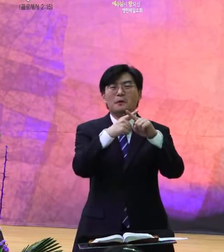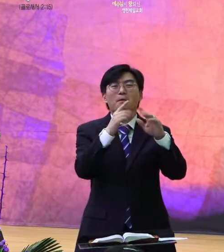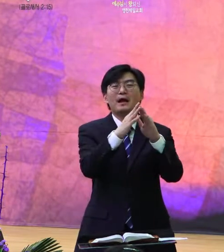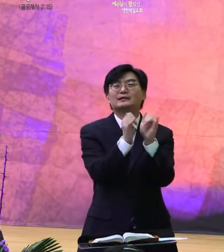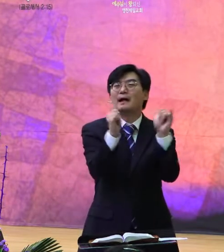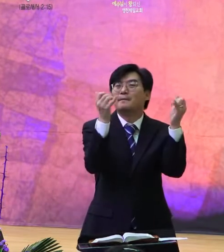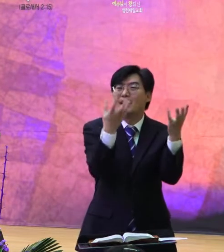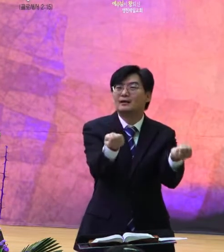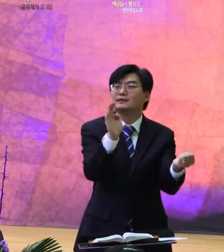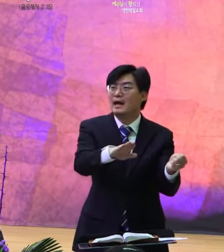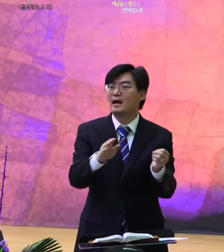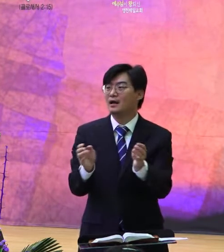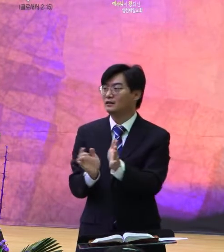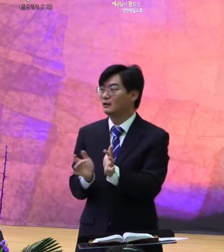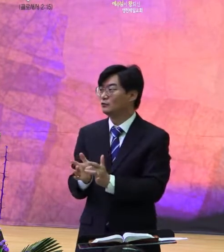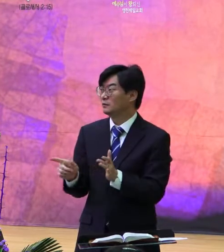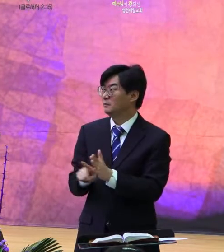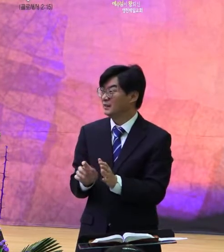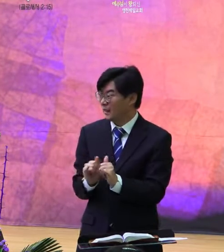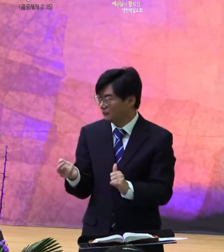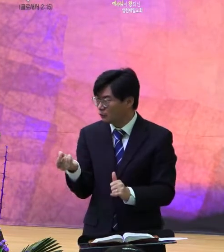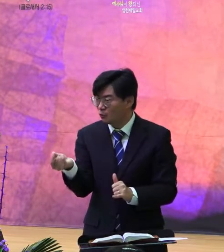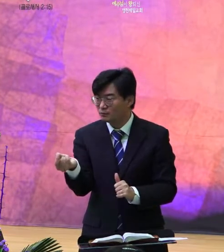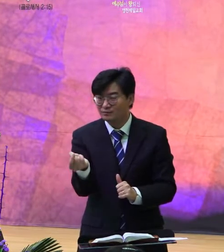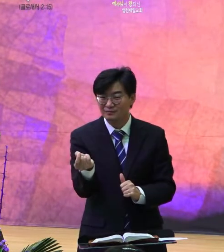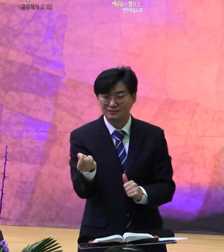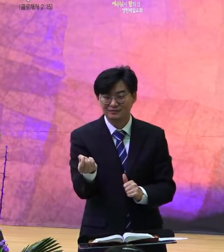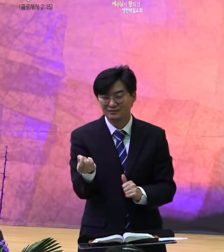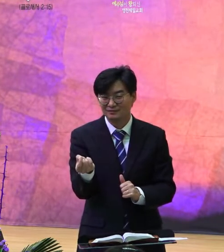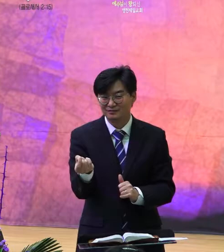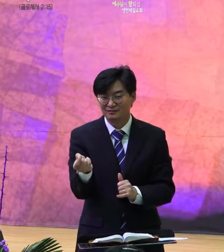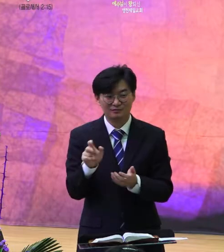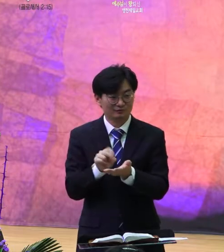기독교인은 많았지만 진정한 그리스도인은 적었습니다.